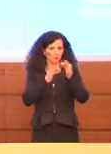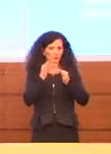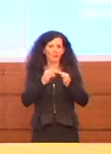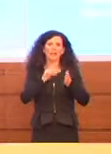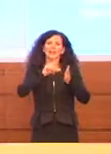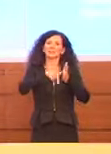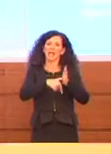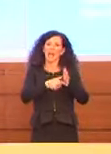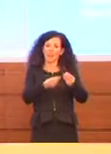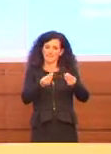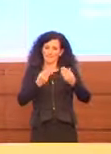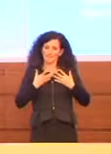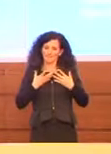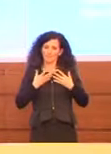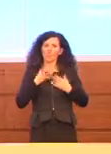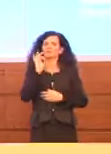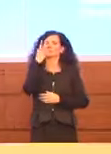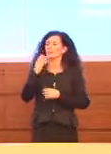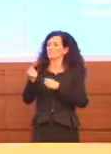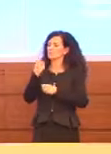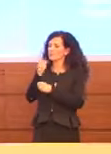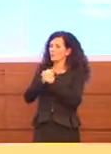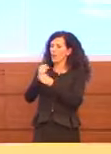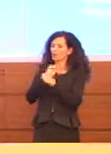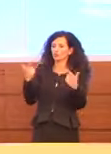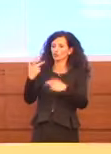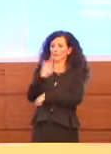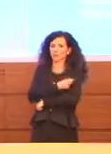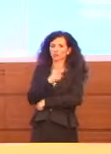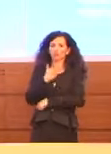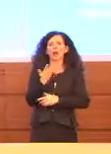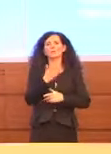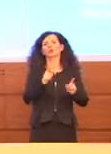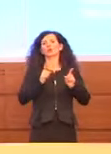rispetto a quando non avremo farmaci efficaci o vaccino